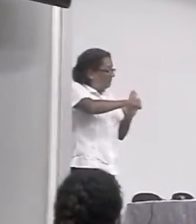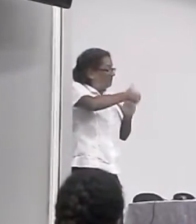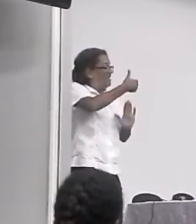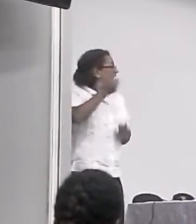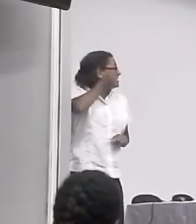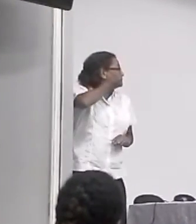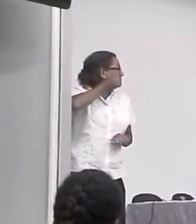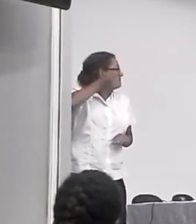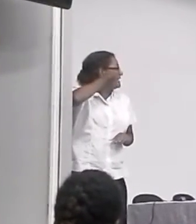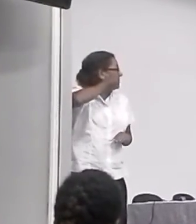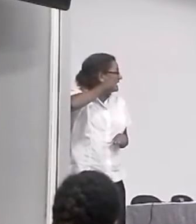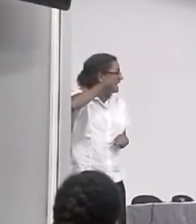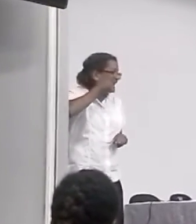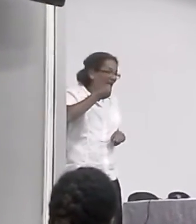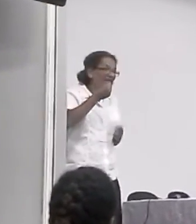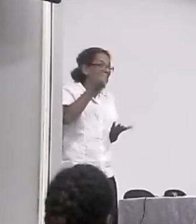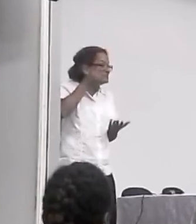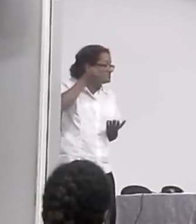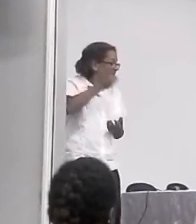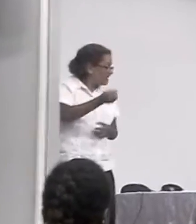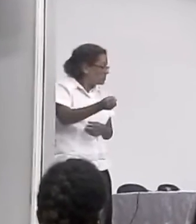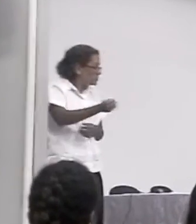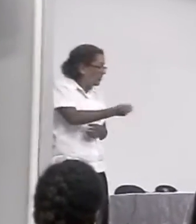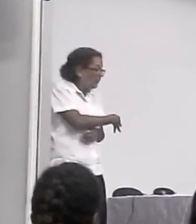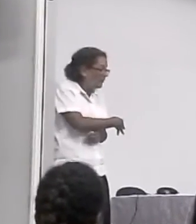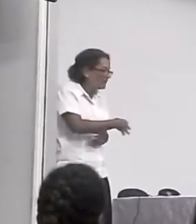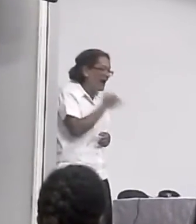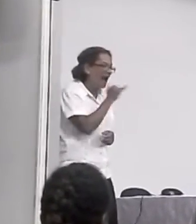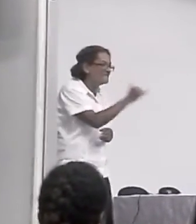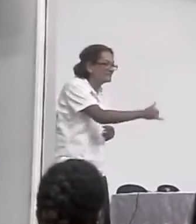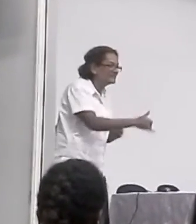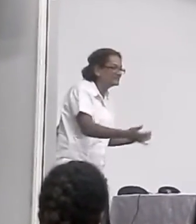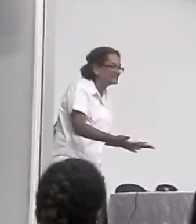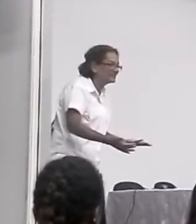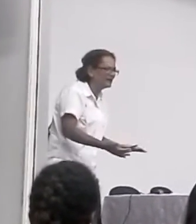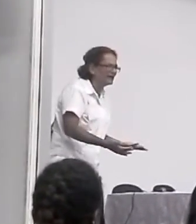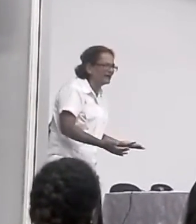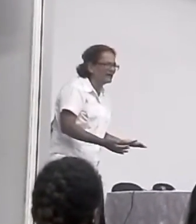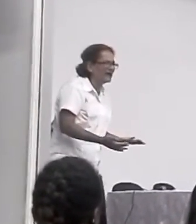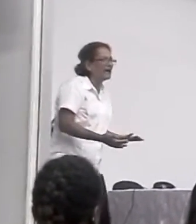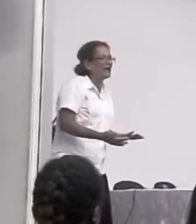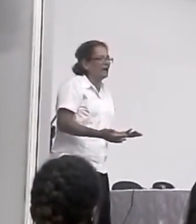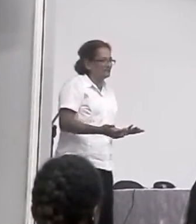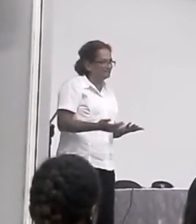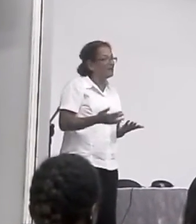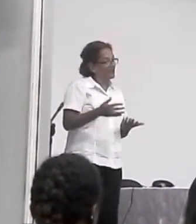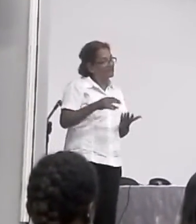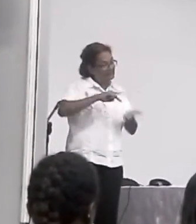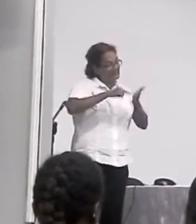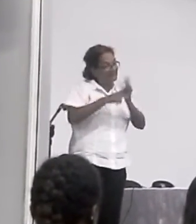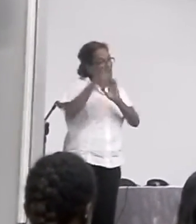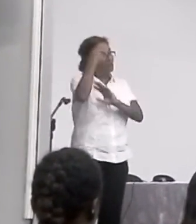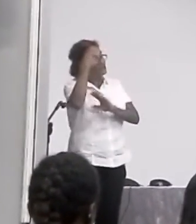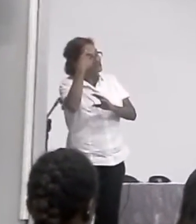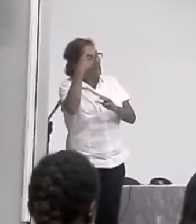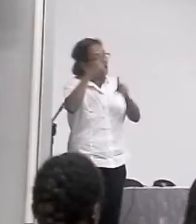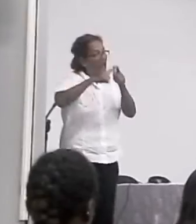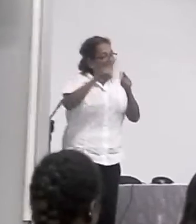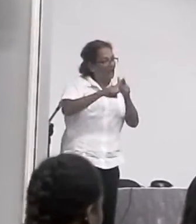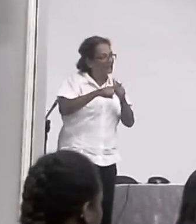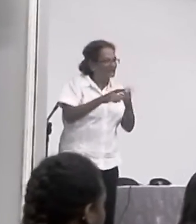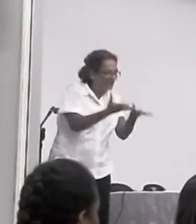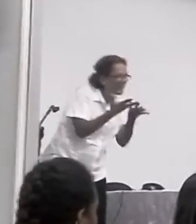vez um acesso novo ao apêndice. Isso seria pensamento com risco, mas você não gostaria,